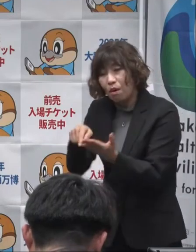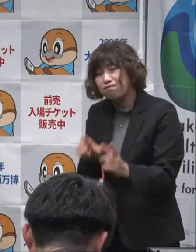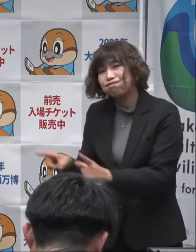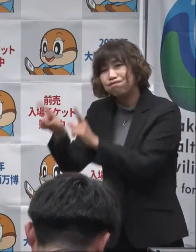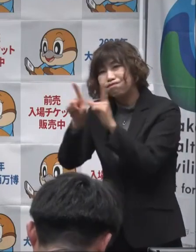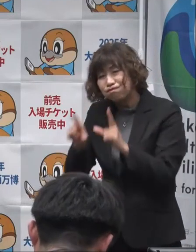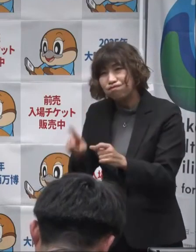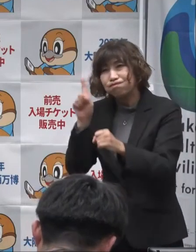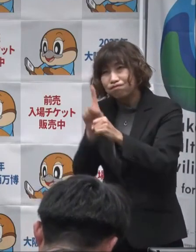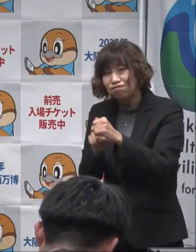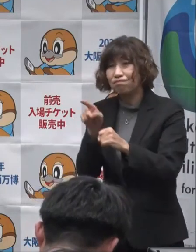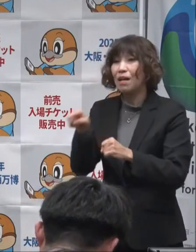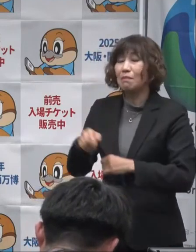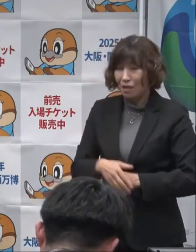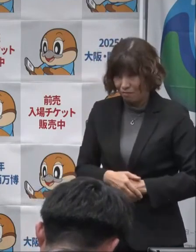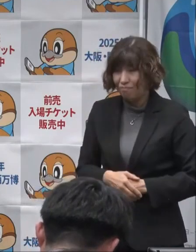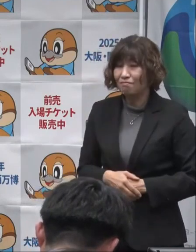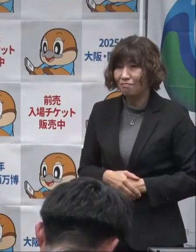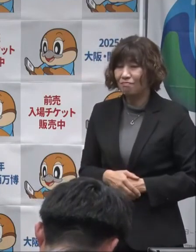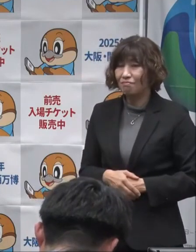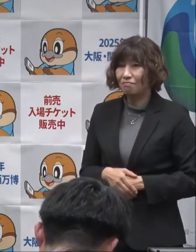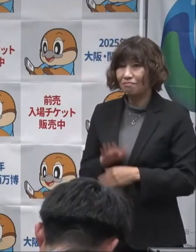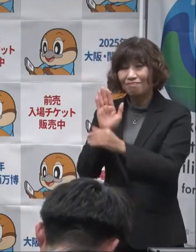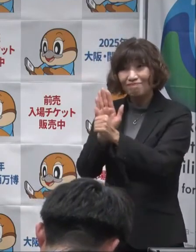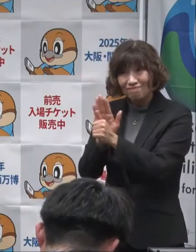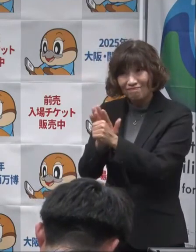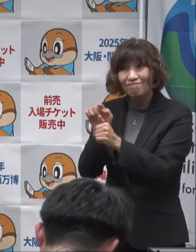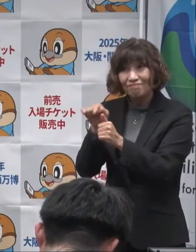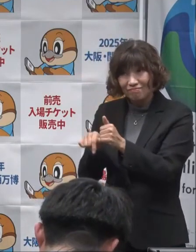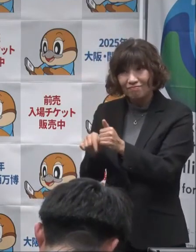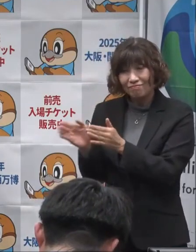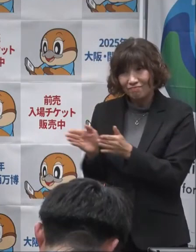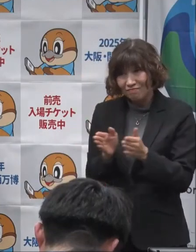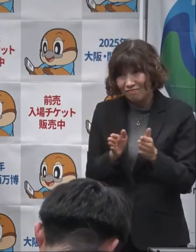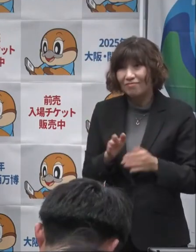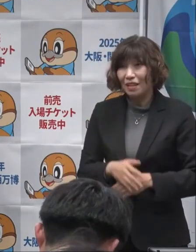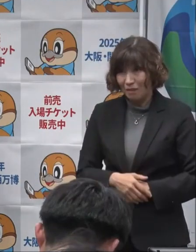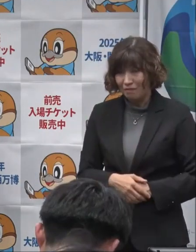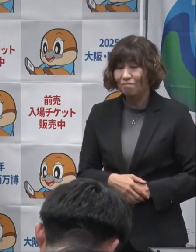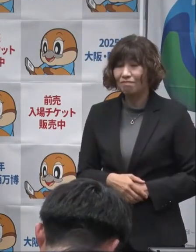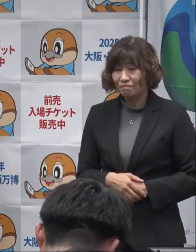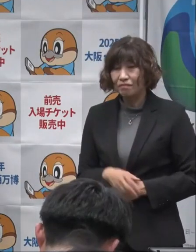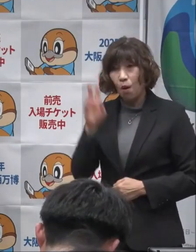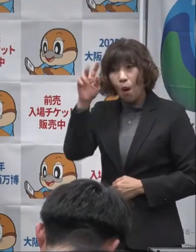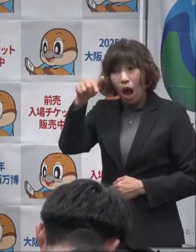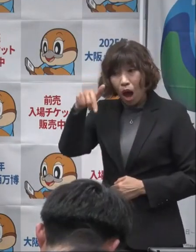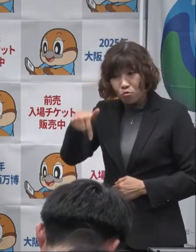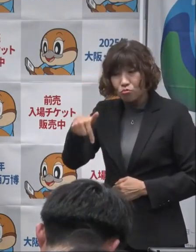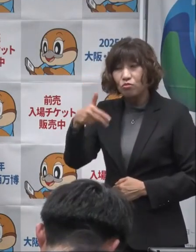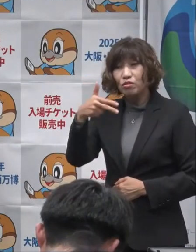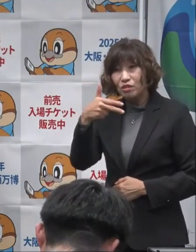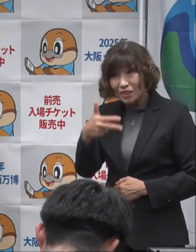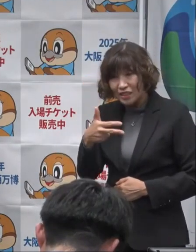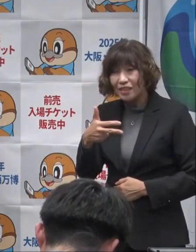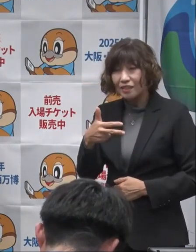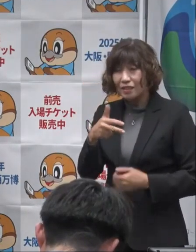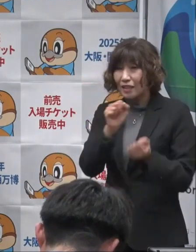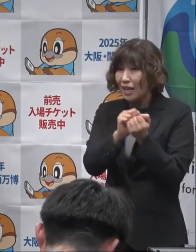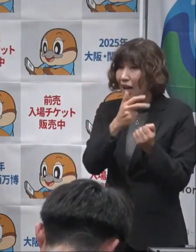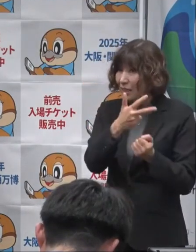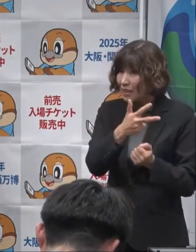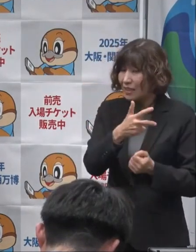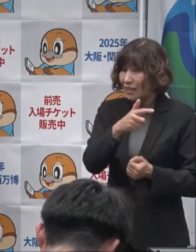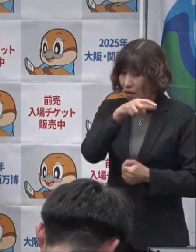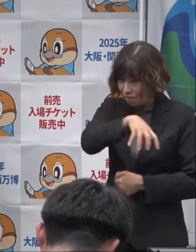難ができるように居住の支援ができるようにということで対応しています。これまで大阪府大阪市堺市それぞれ問い合わせありま